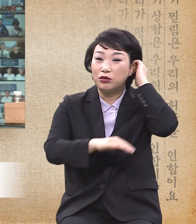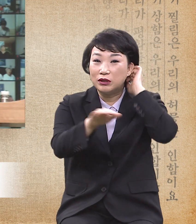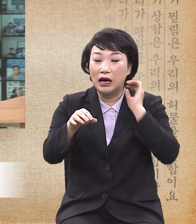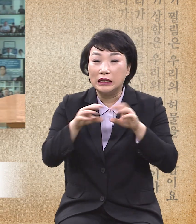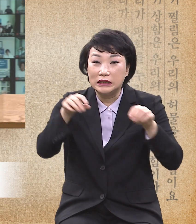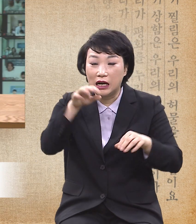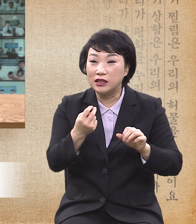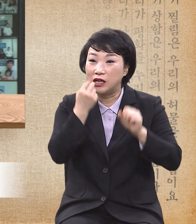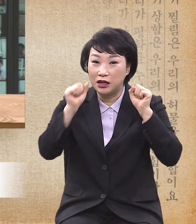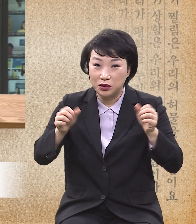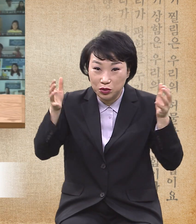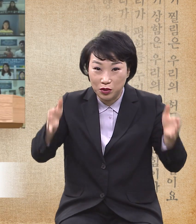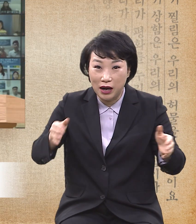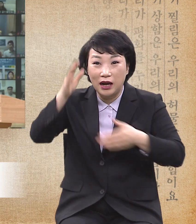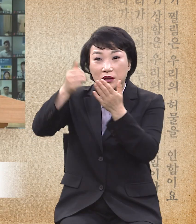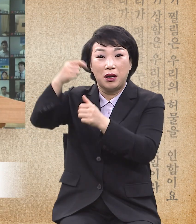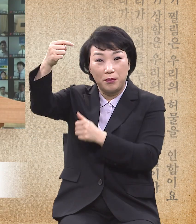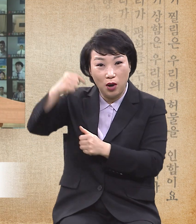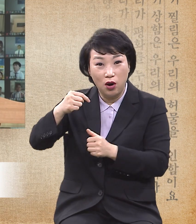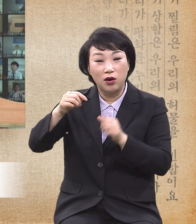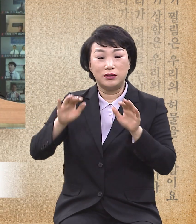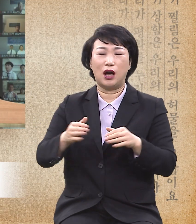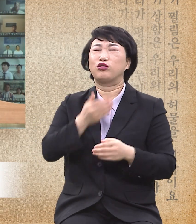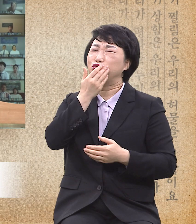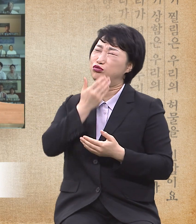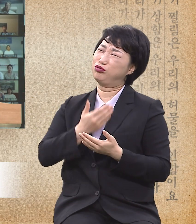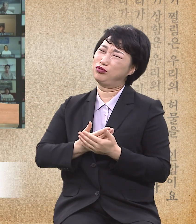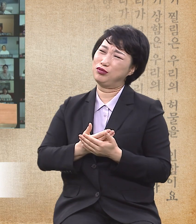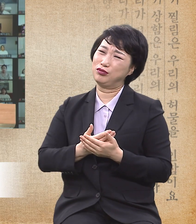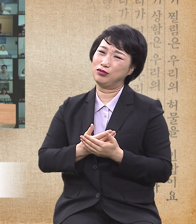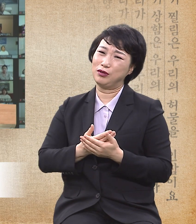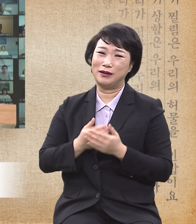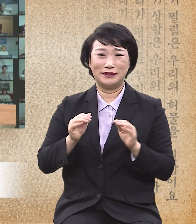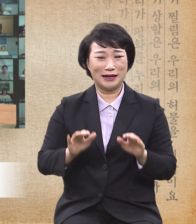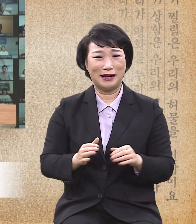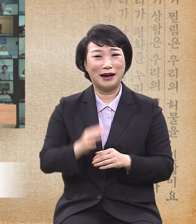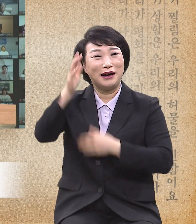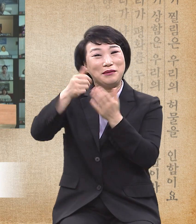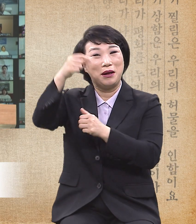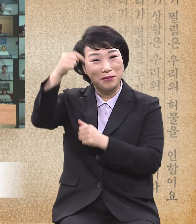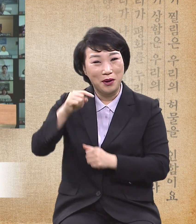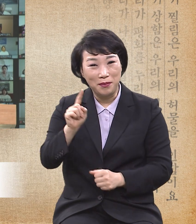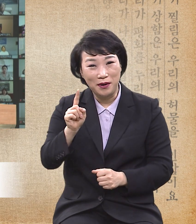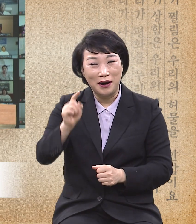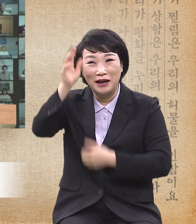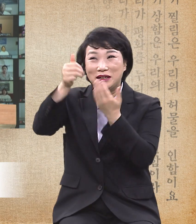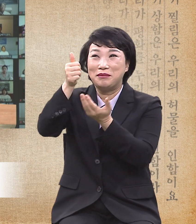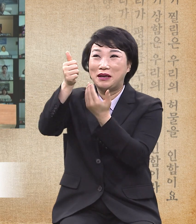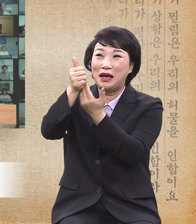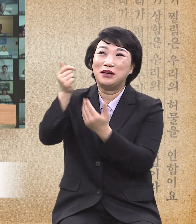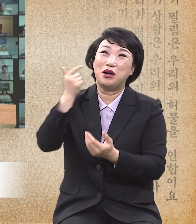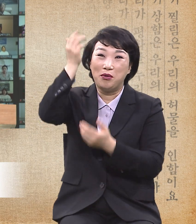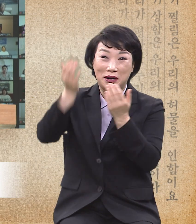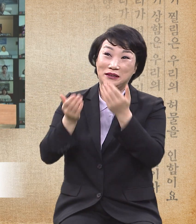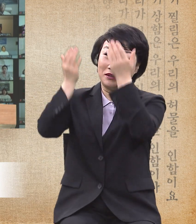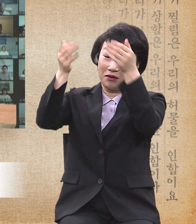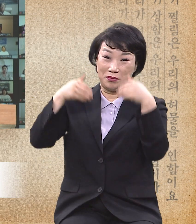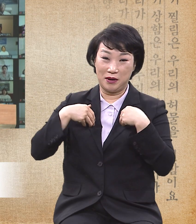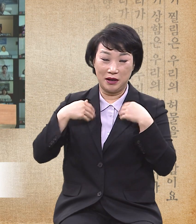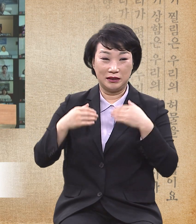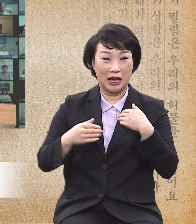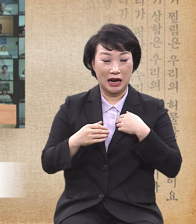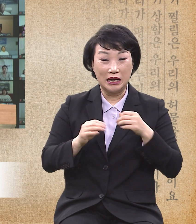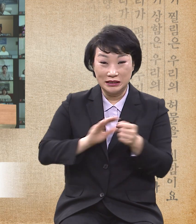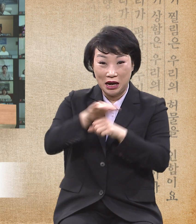살면서 하나님의 계명이 얼마나 소중하냐. 계명은 하나님께 영광 돌리는 것이요,